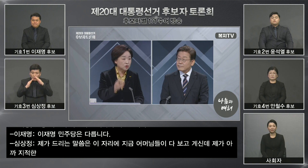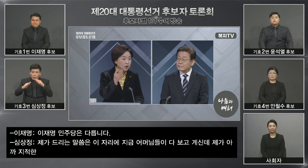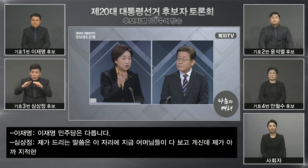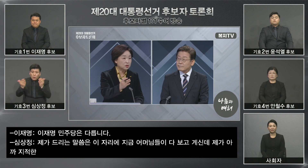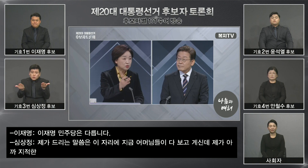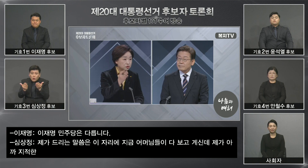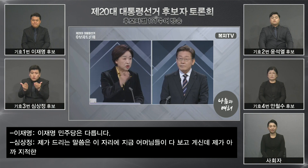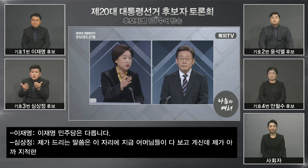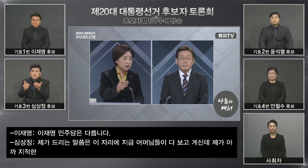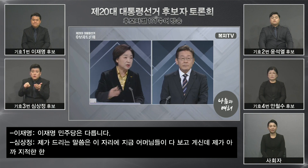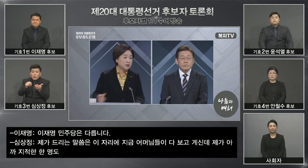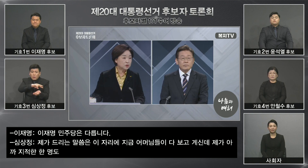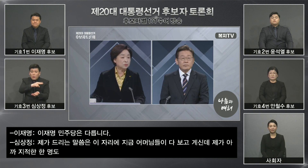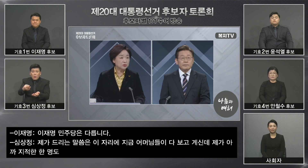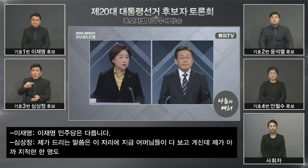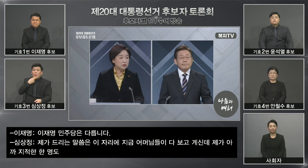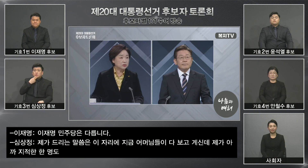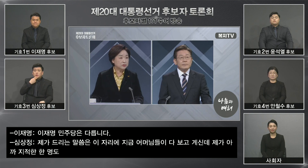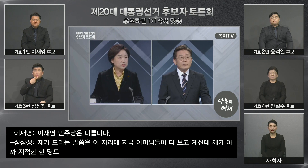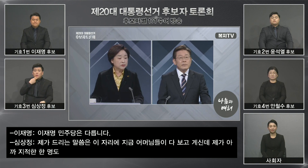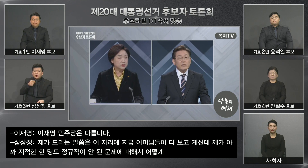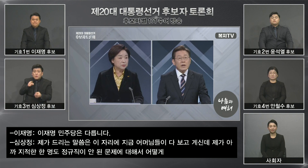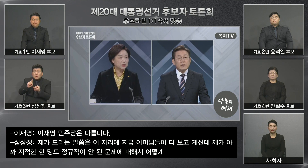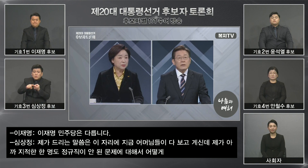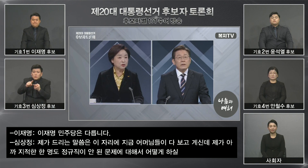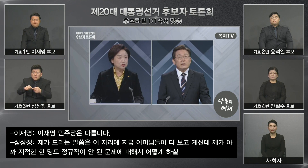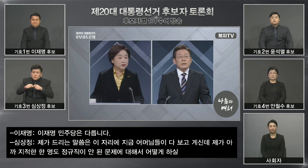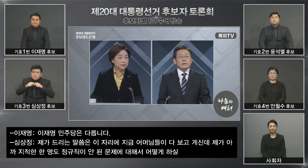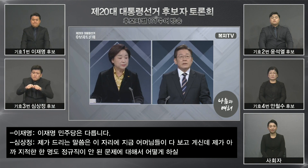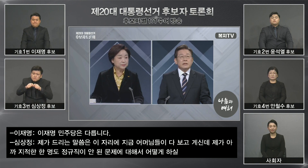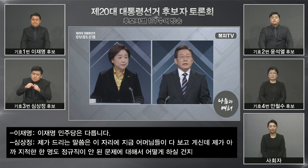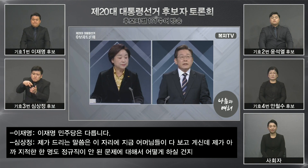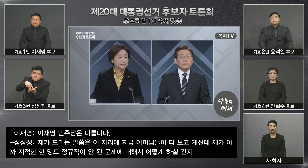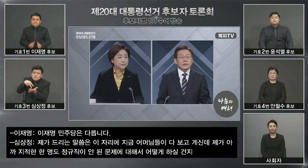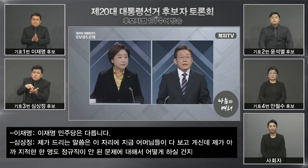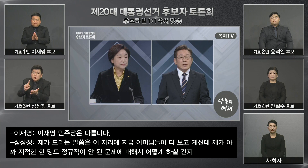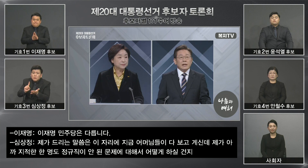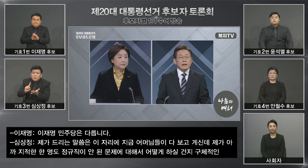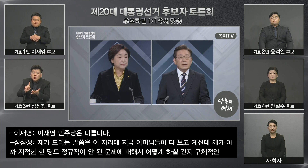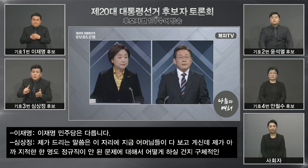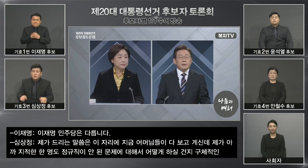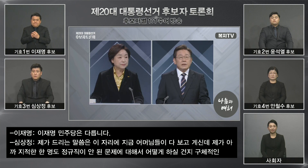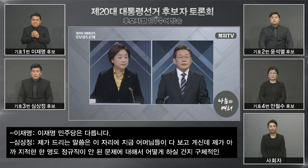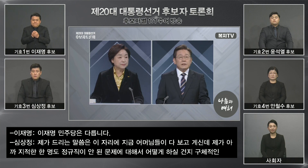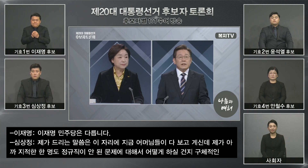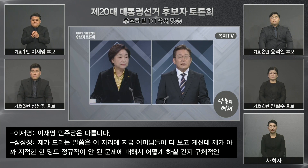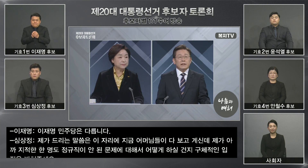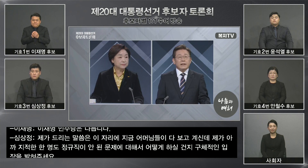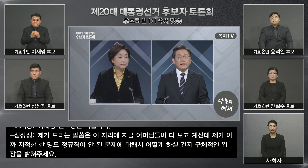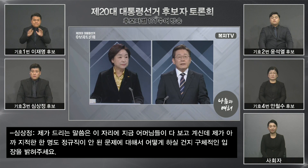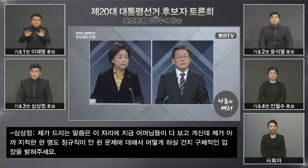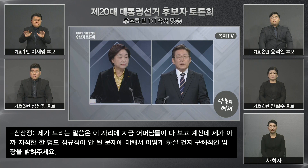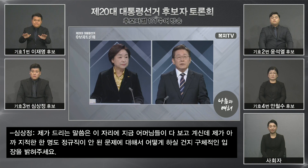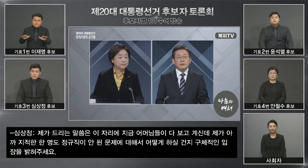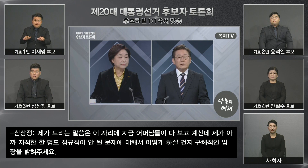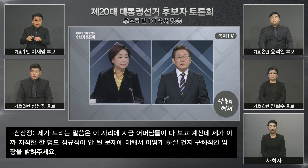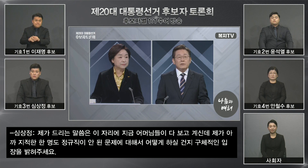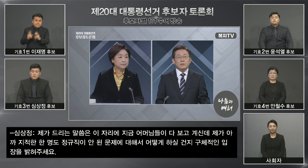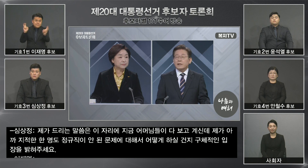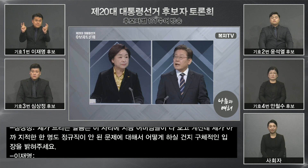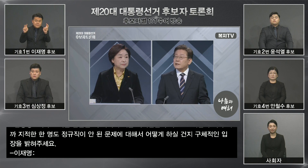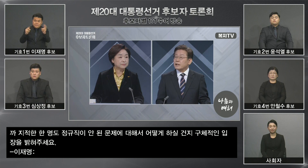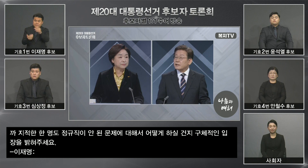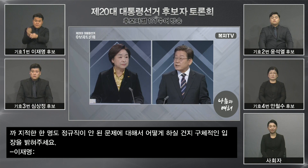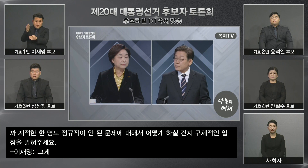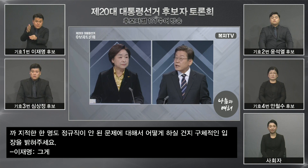대해서 어떻게 하실 건지 구체적인 좀 입장을 밝혀주세요. 그게 민간에서 벌어지는 일인데 그 법적 근거도